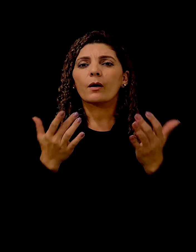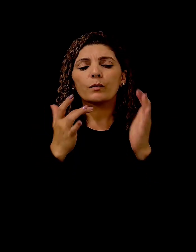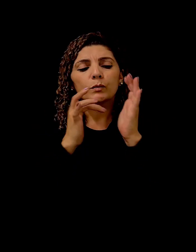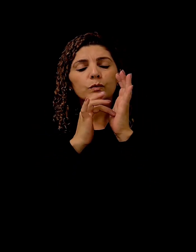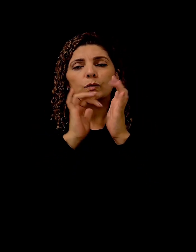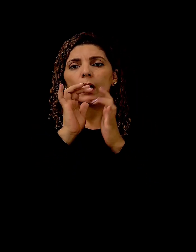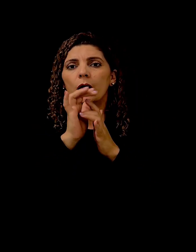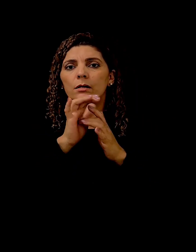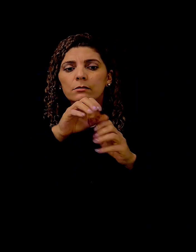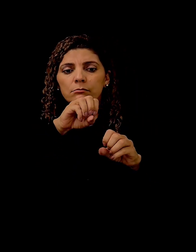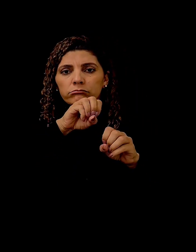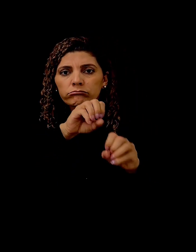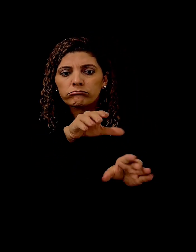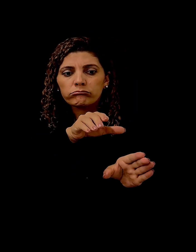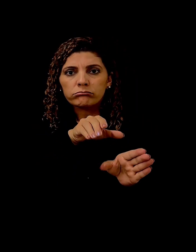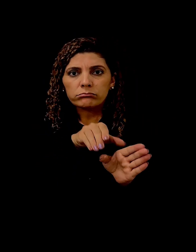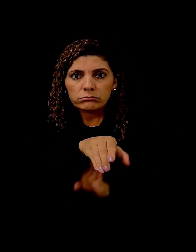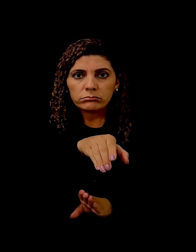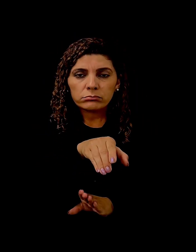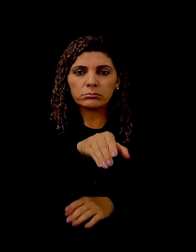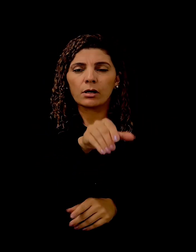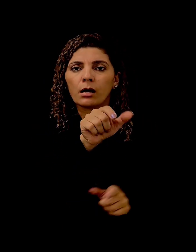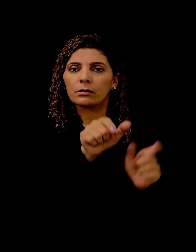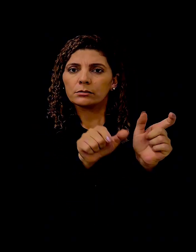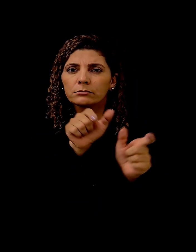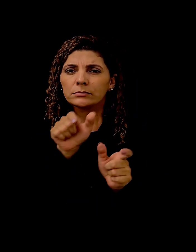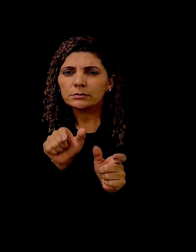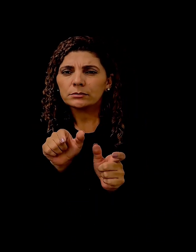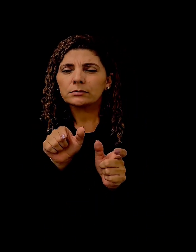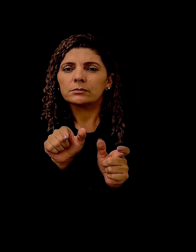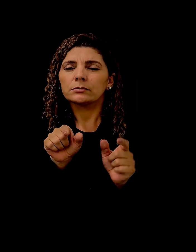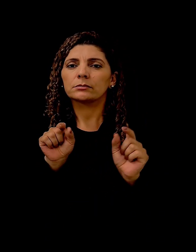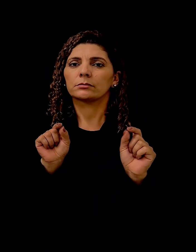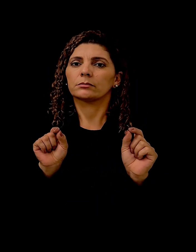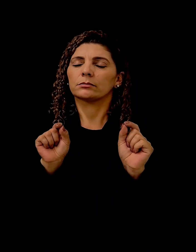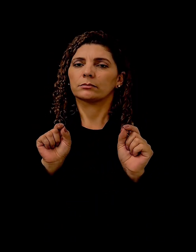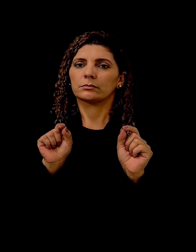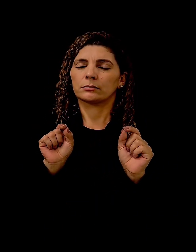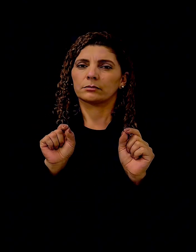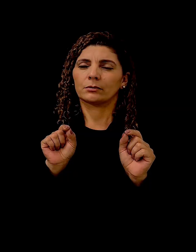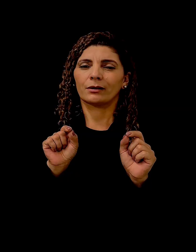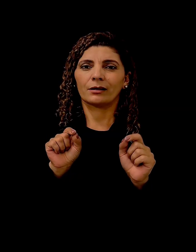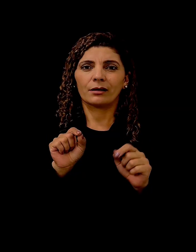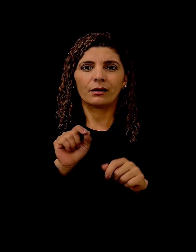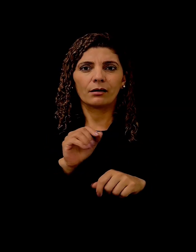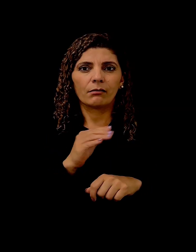censurando aquelas pessoas que fazem o bem